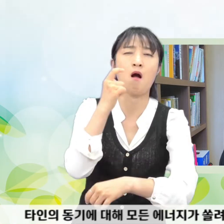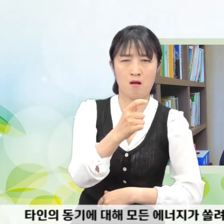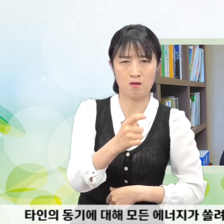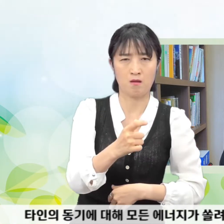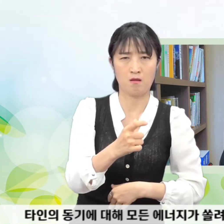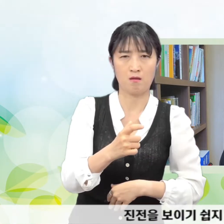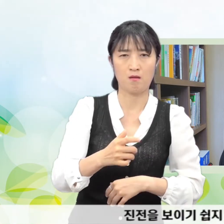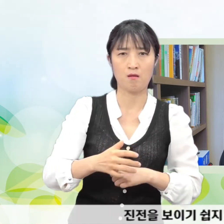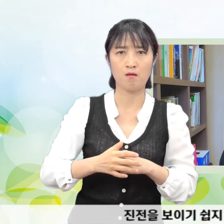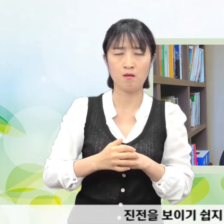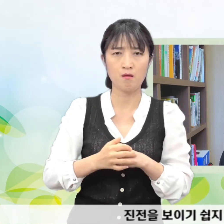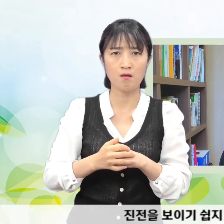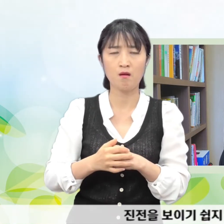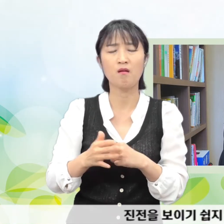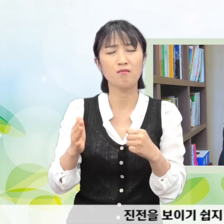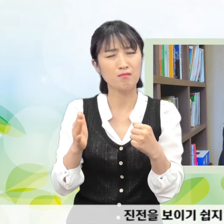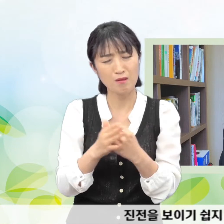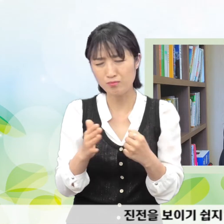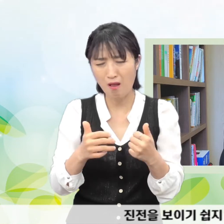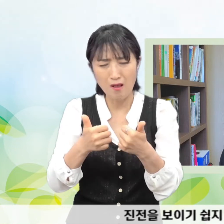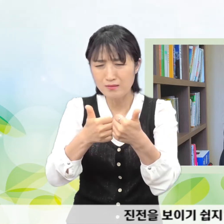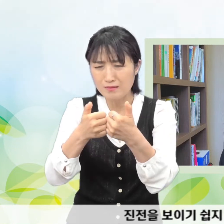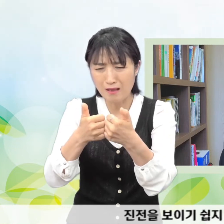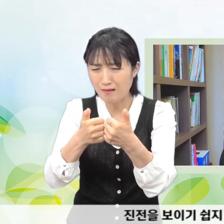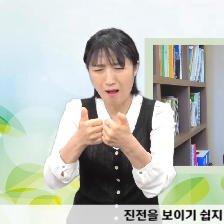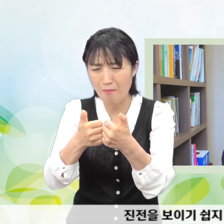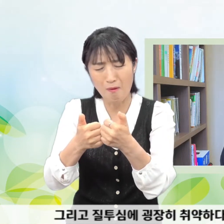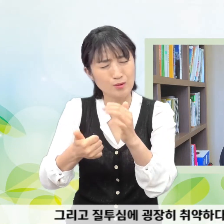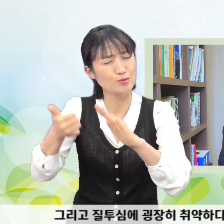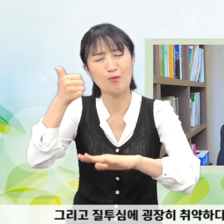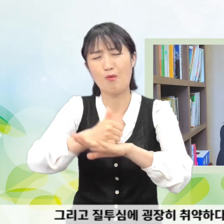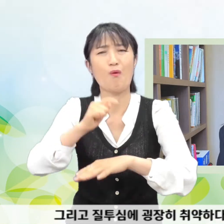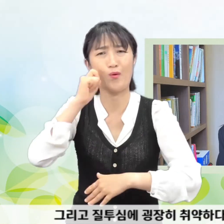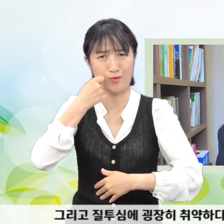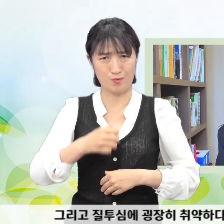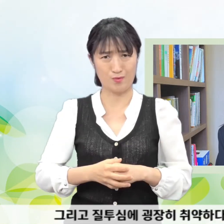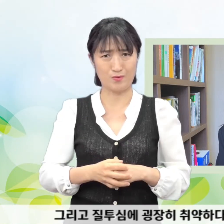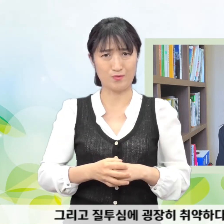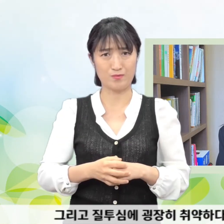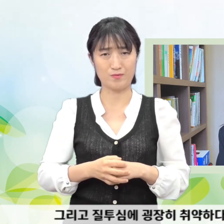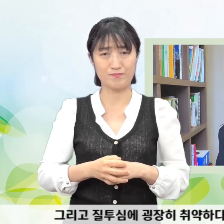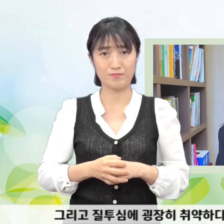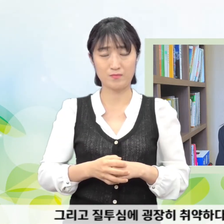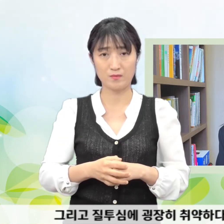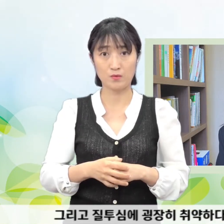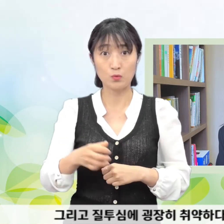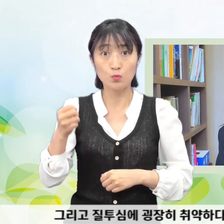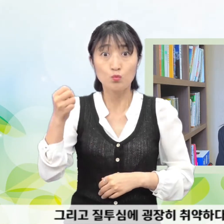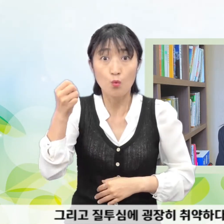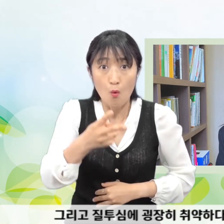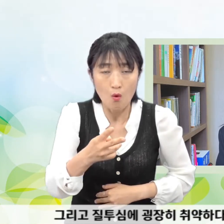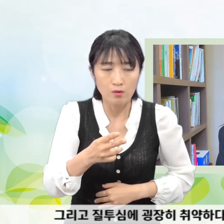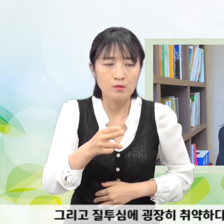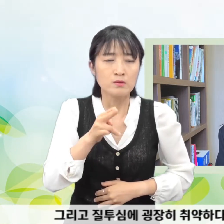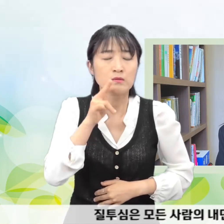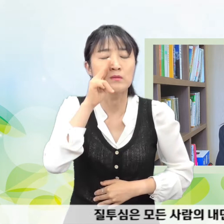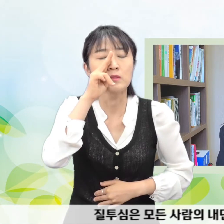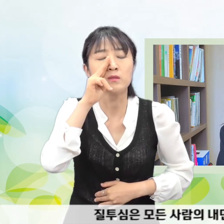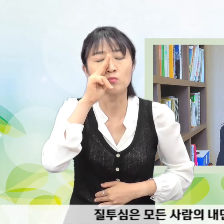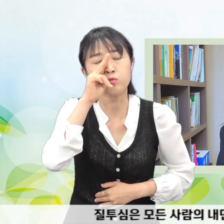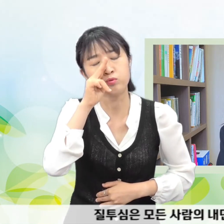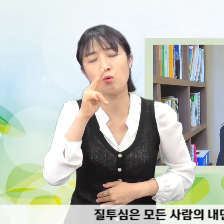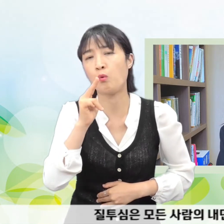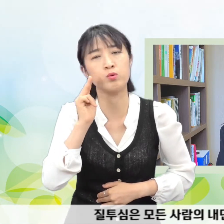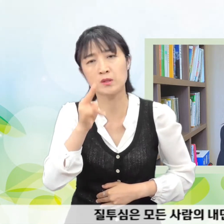이제 상담에서 진전을 보이기가 쉽지가 않은 거죠. 그리고 이제 굉장히 질투심에 취약하다라고 볼 수가 있고요.